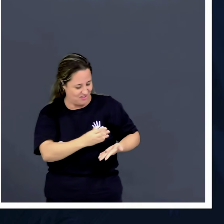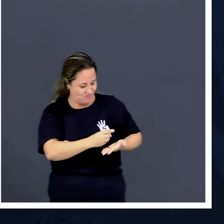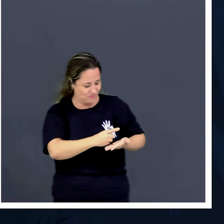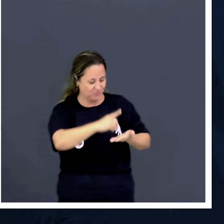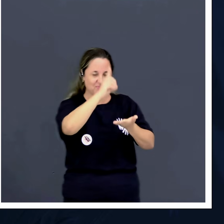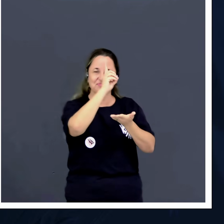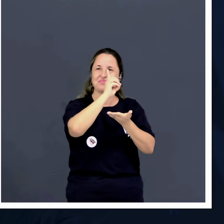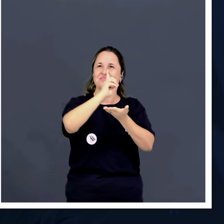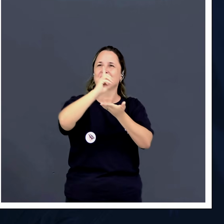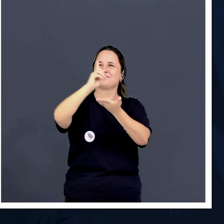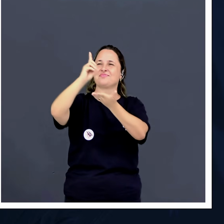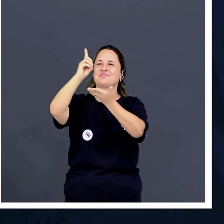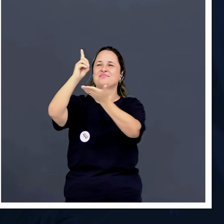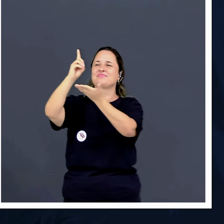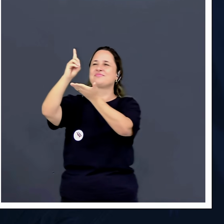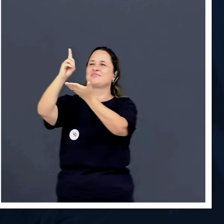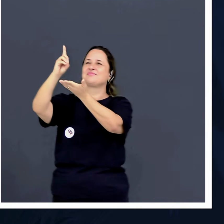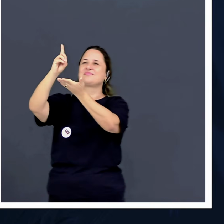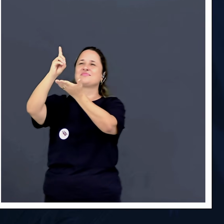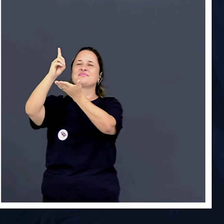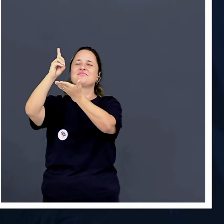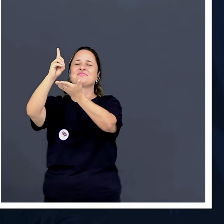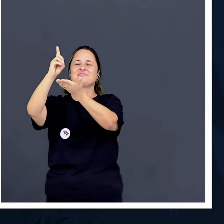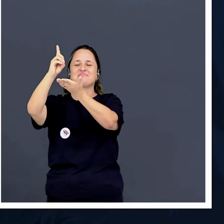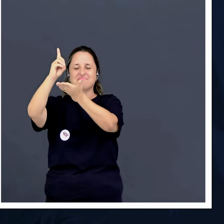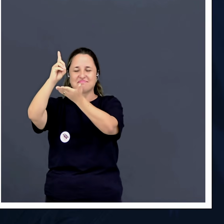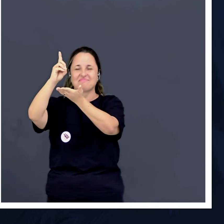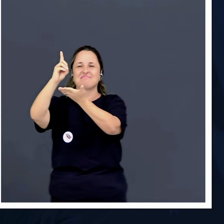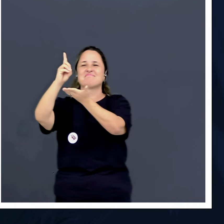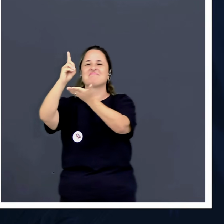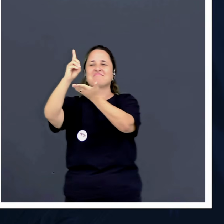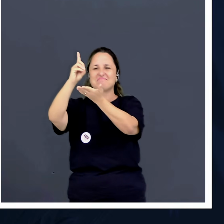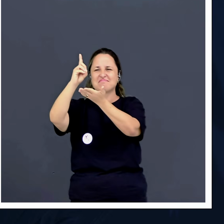Filho de Davi,